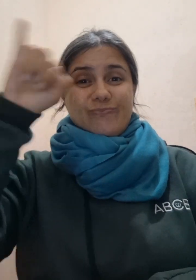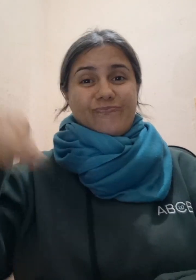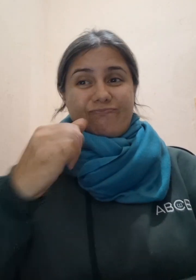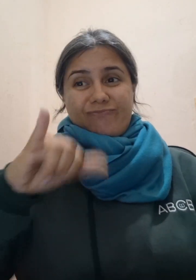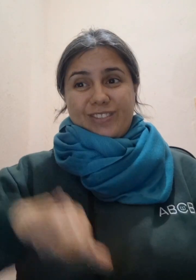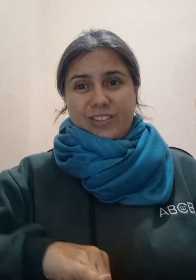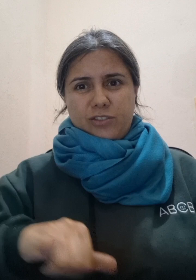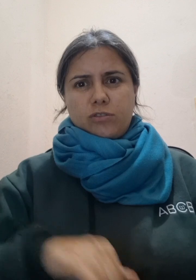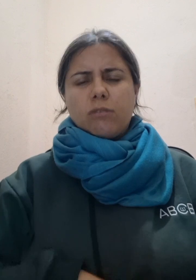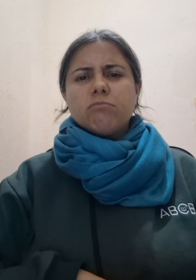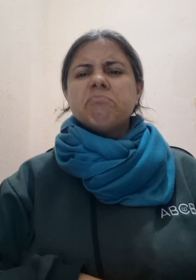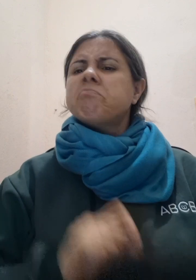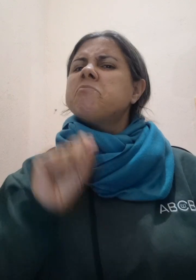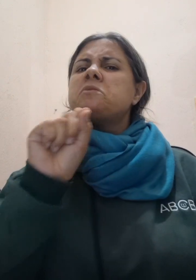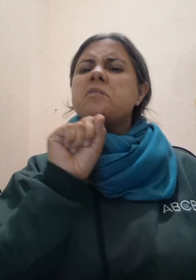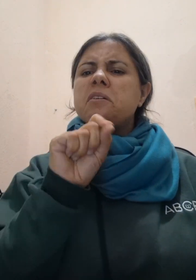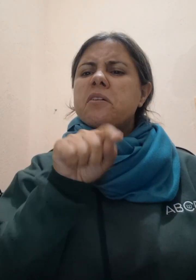veio no meio do redemoinho